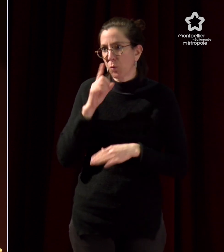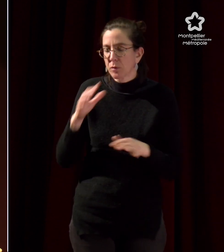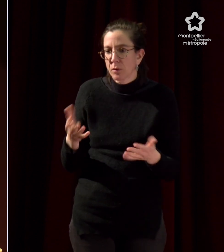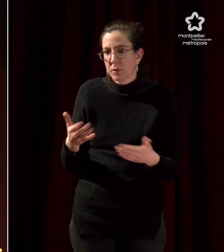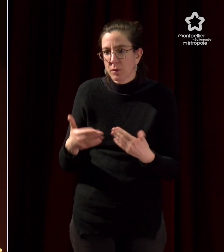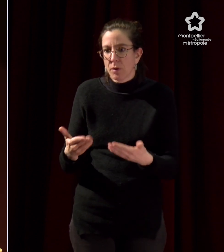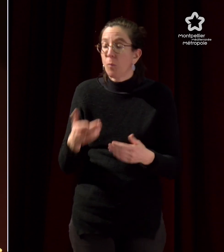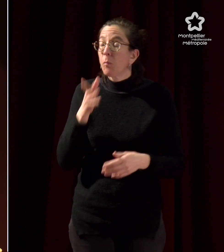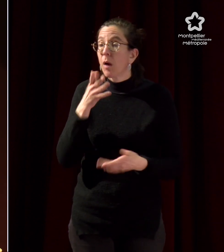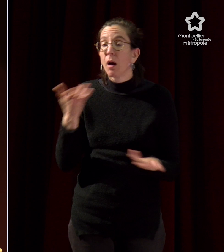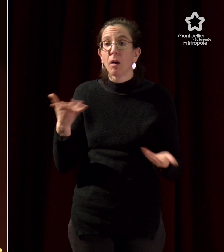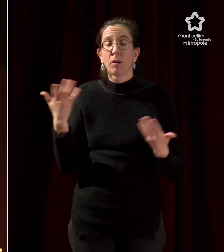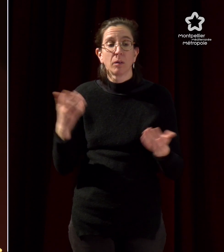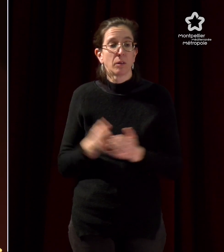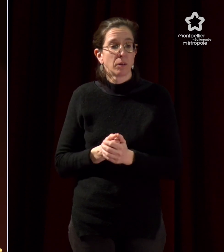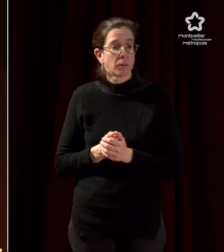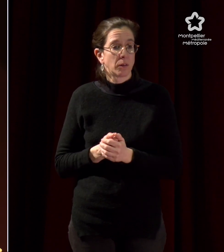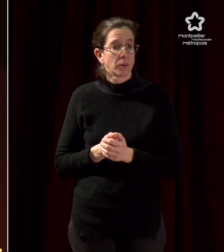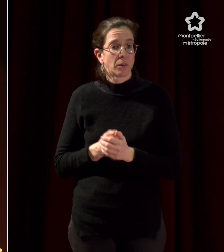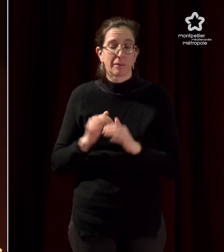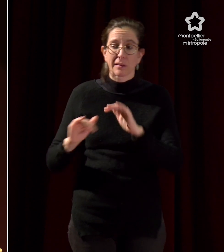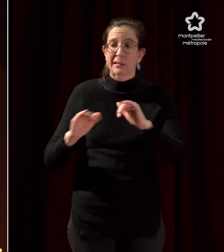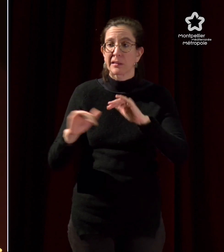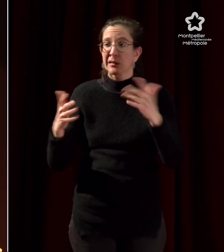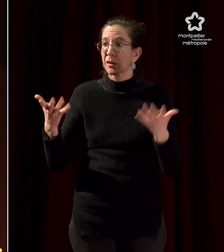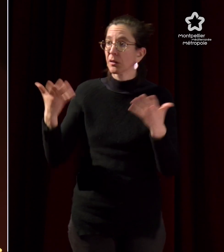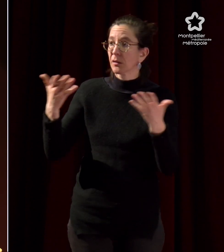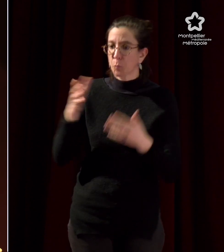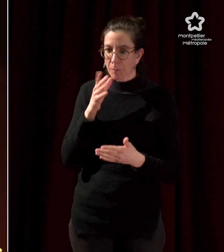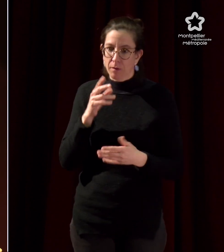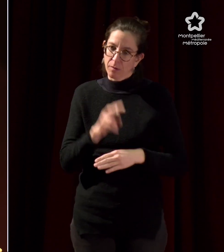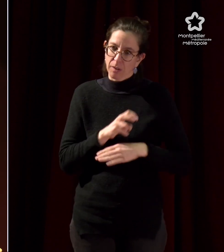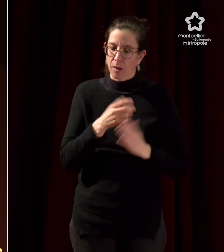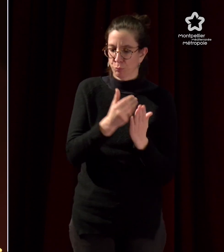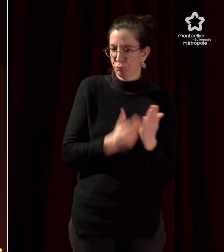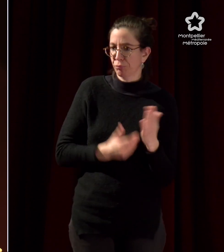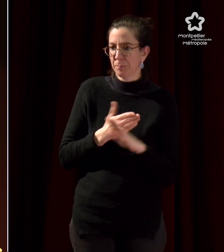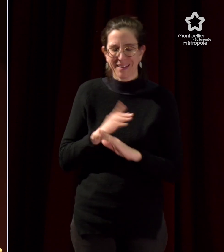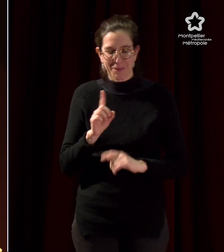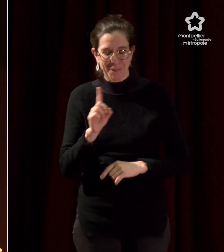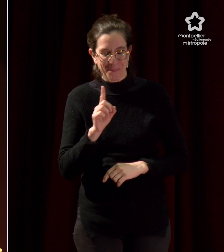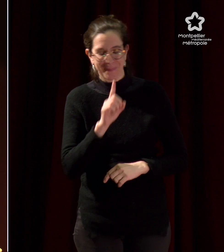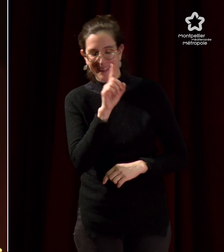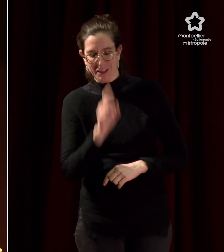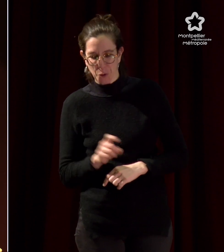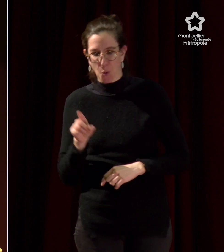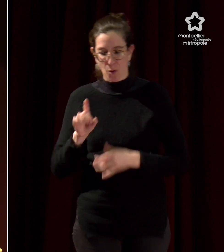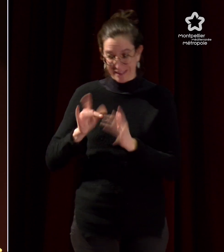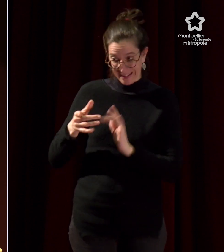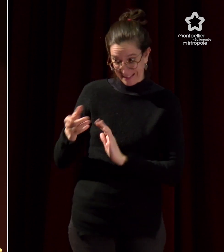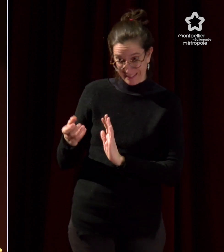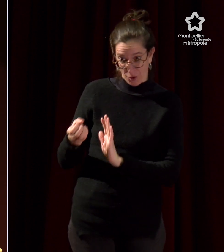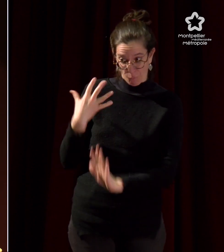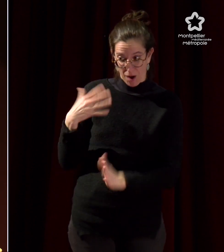à trier sur des choses où on sait pas ce que ça fait, quoi. Non, mais ce que veut dire, je pense, l'internaute,